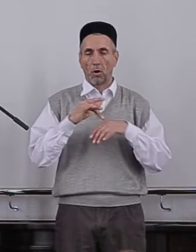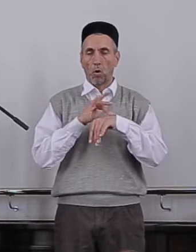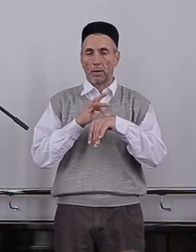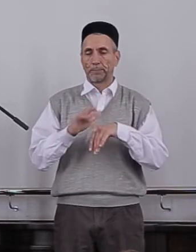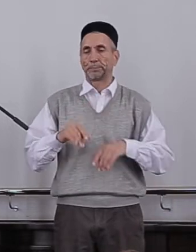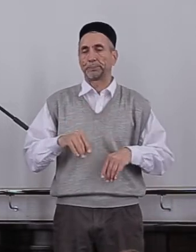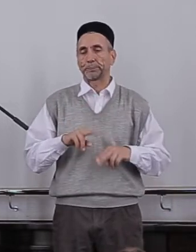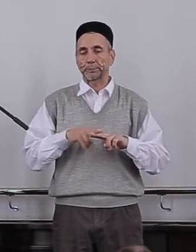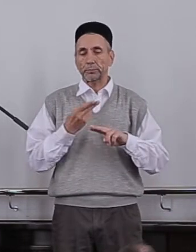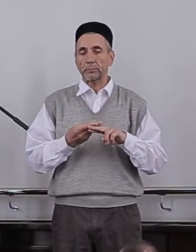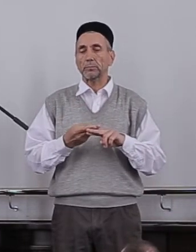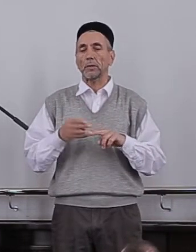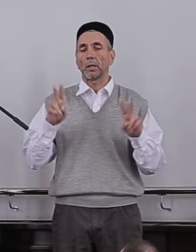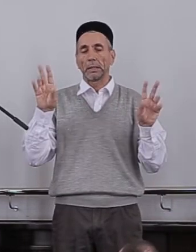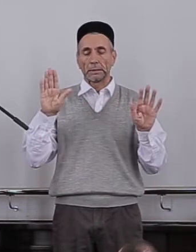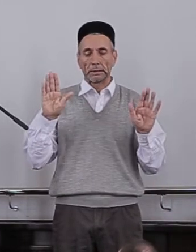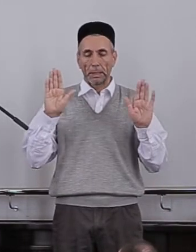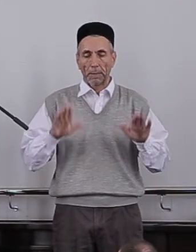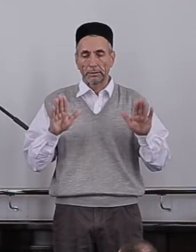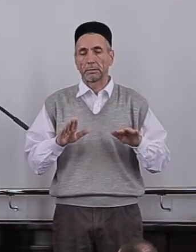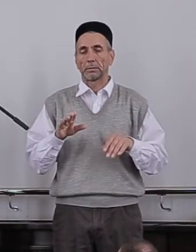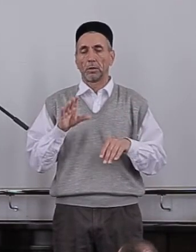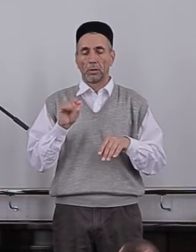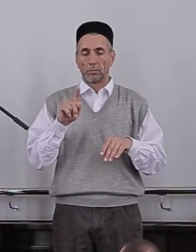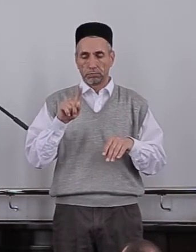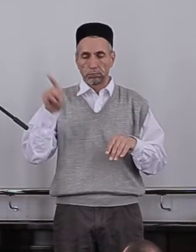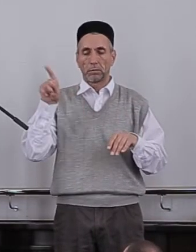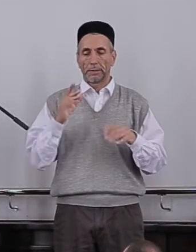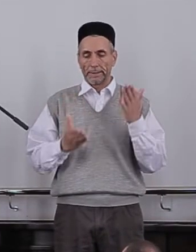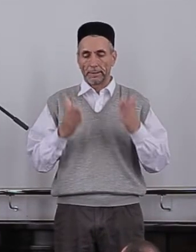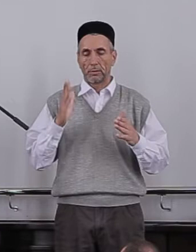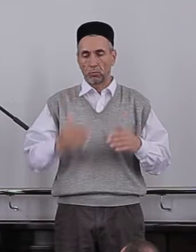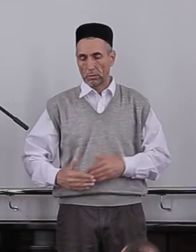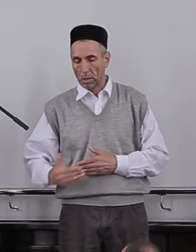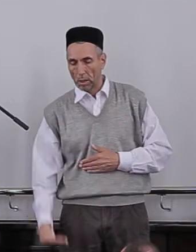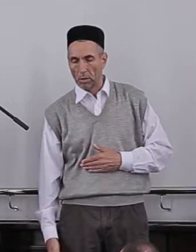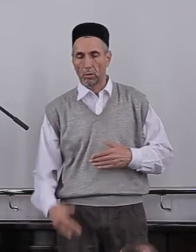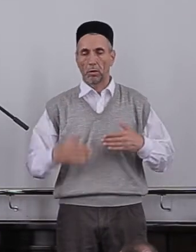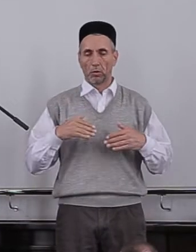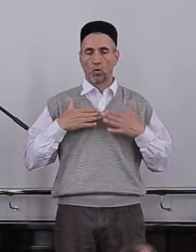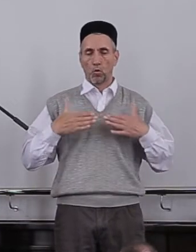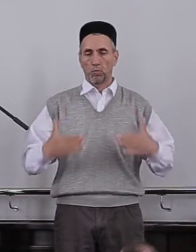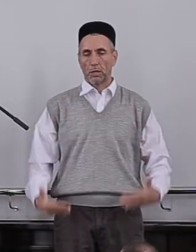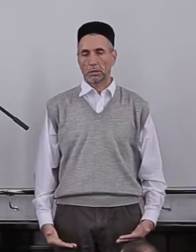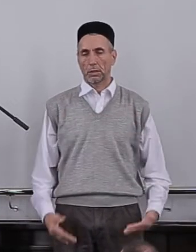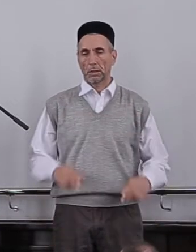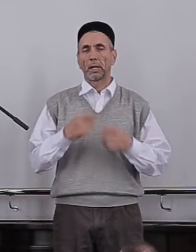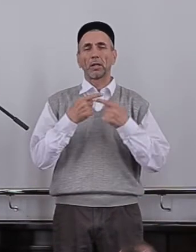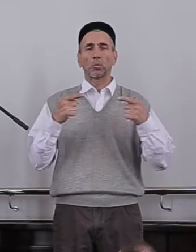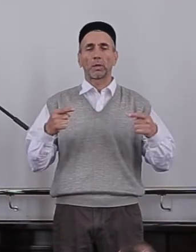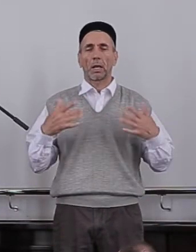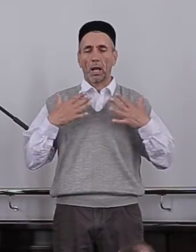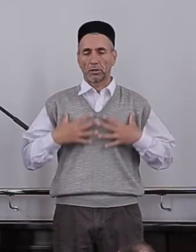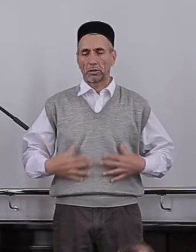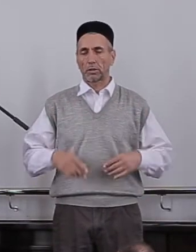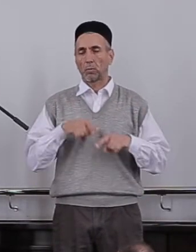тиешбез. Һәм дә бу кешегә аңлап була. Ни сәбәптән ул бу әйберне карар кылган. Шулай итеп башка әйберләр, мәсәлән,